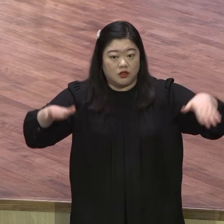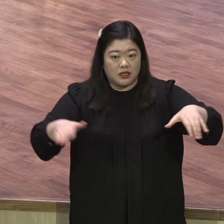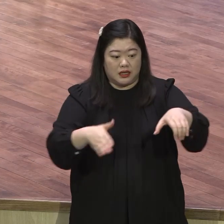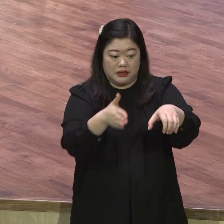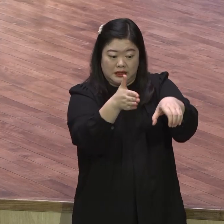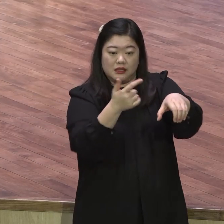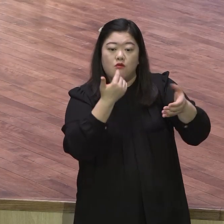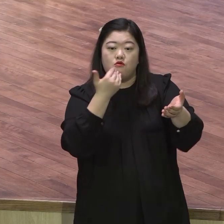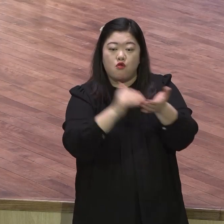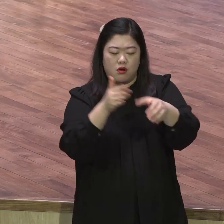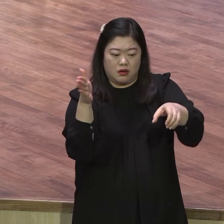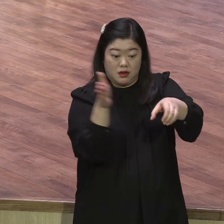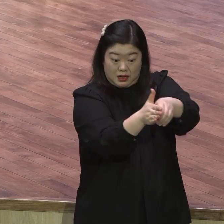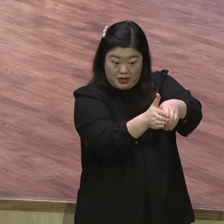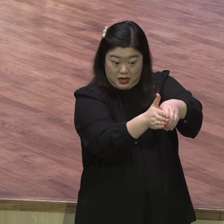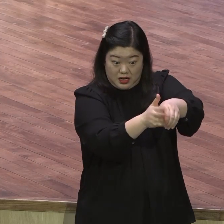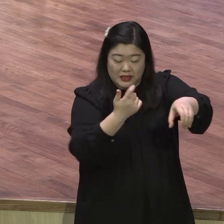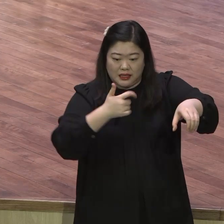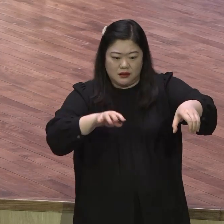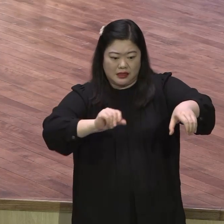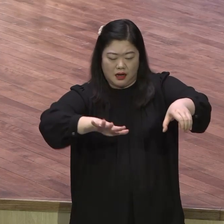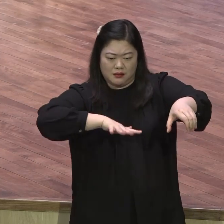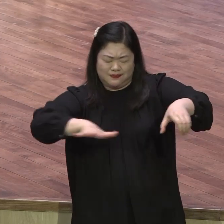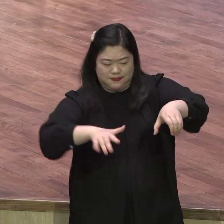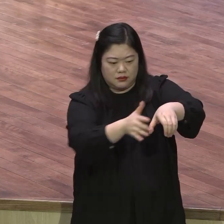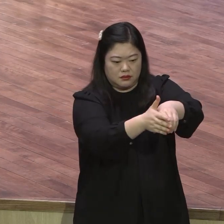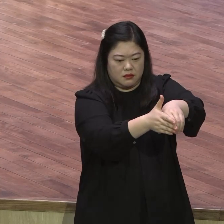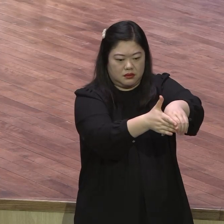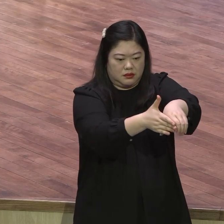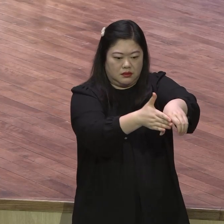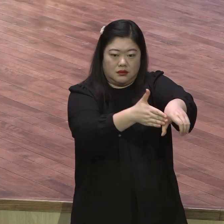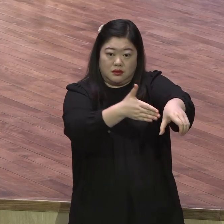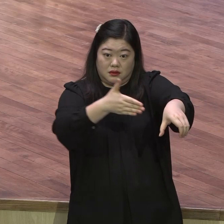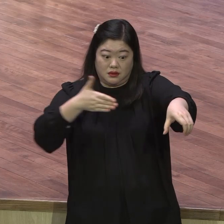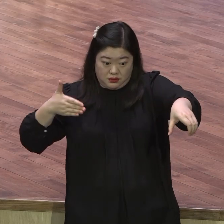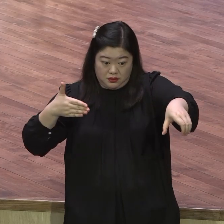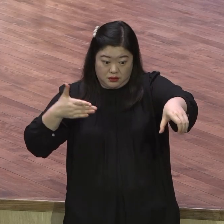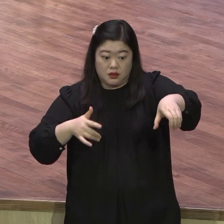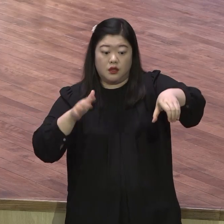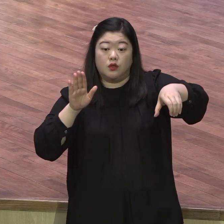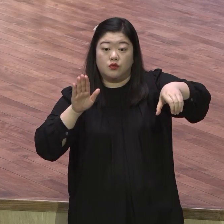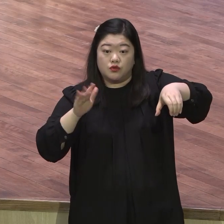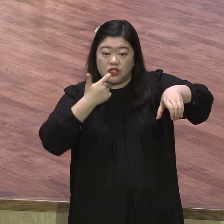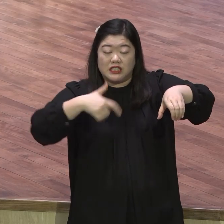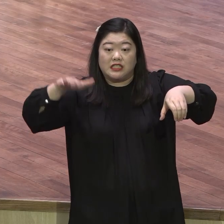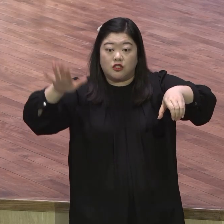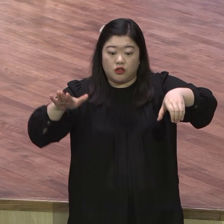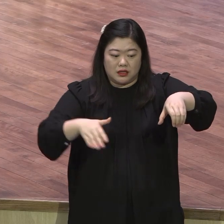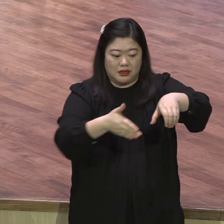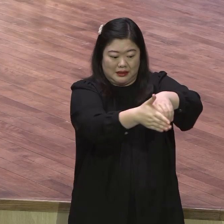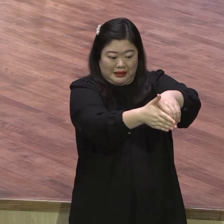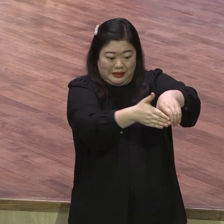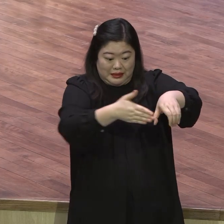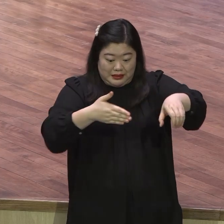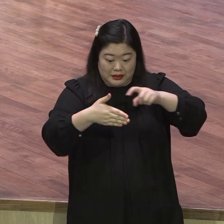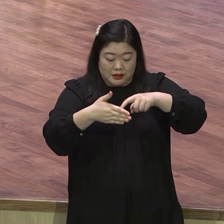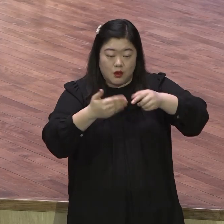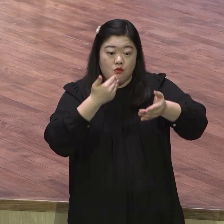굴러내고 지진이 확 일어나면서 돌이 굴려나가고 그 천사가 돌에 앉았더라.